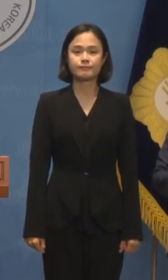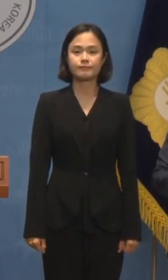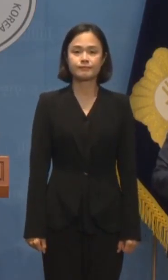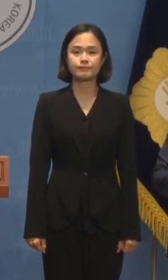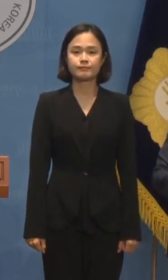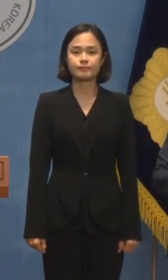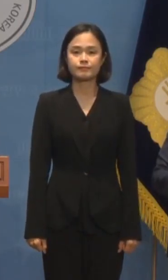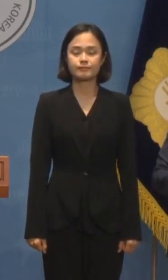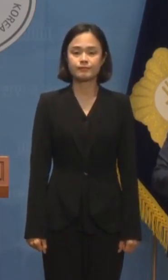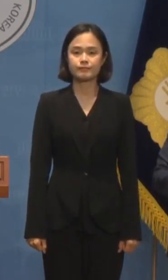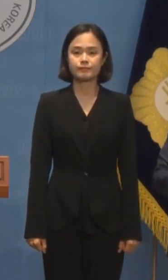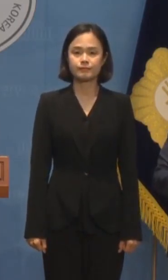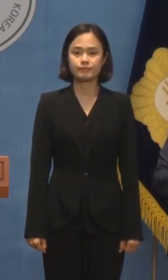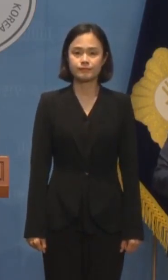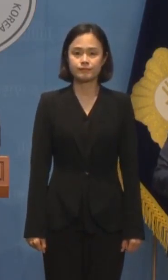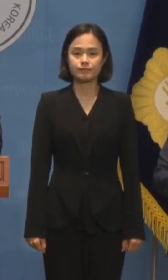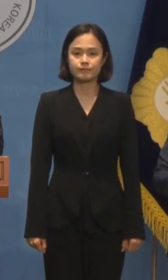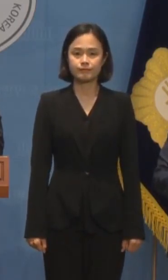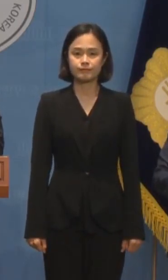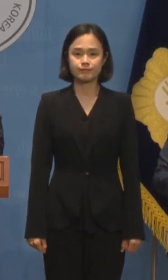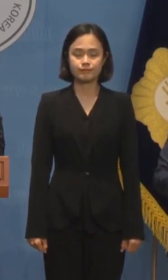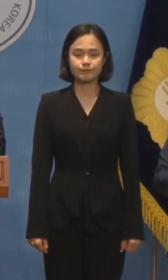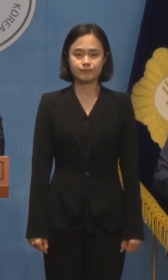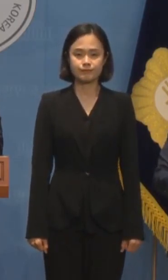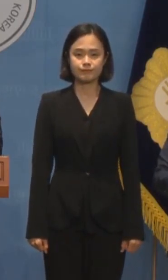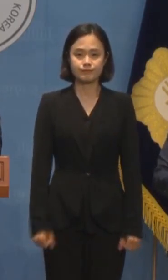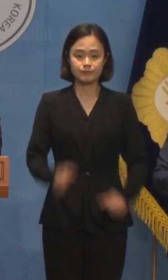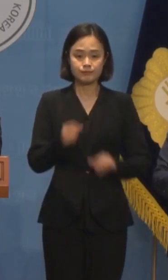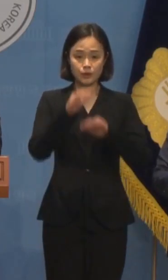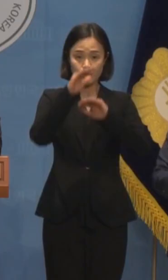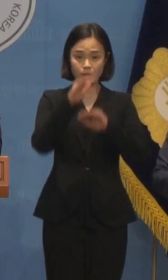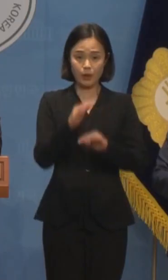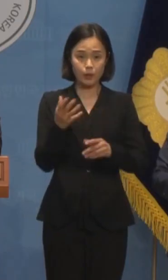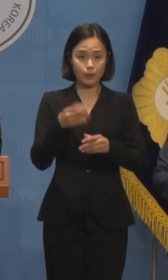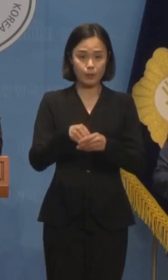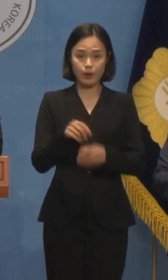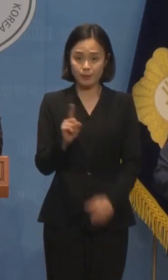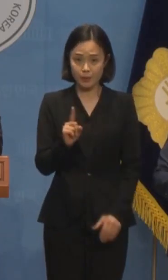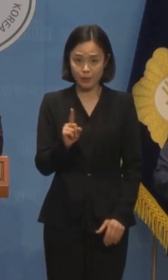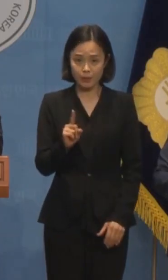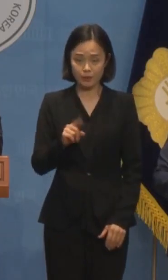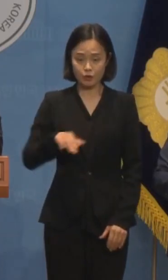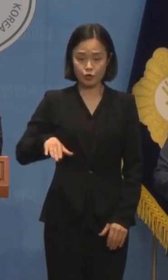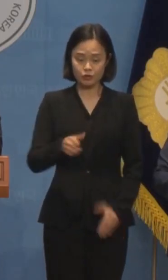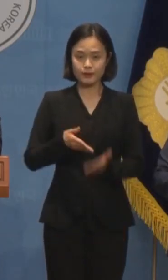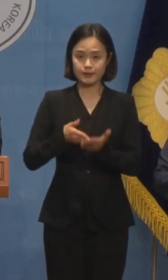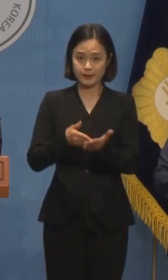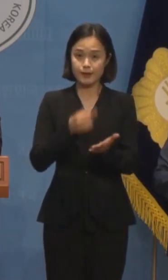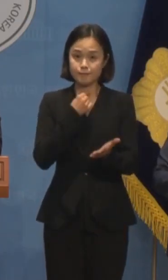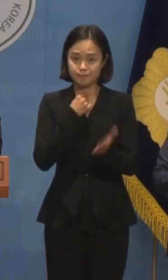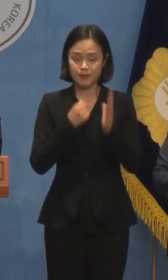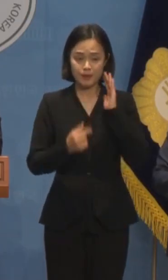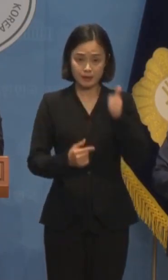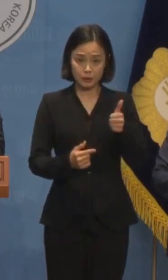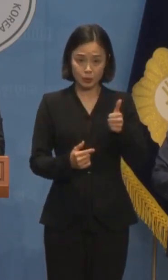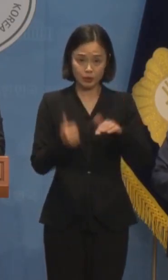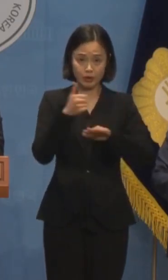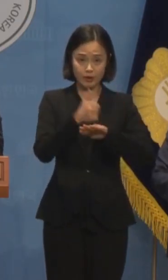이후에 기자회견 중에도 설명을 드리겠지만 저희가 제안하고자 하는 것은 임기 단축